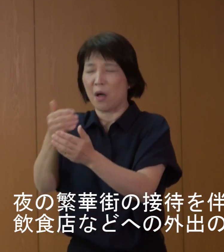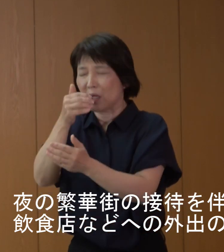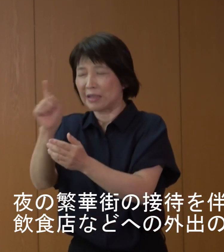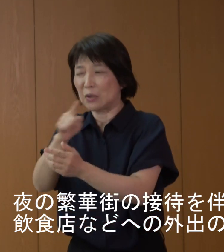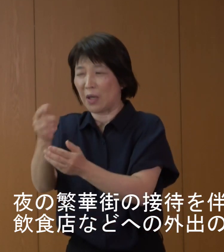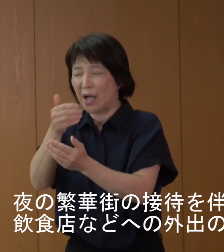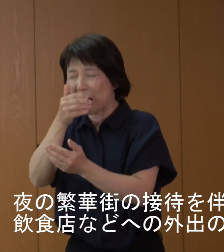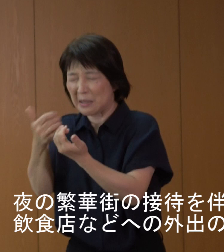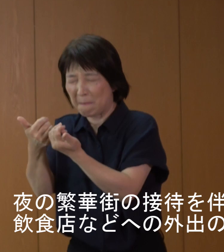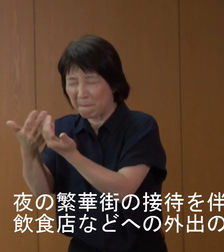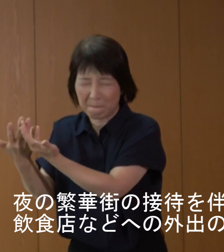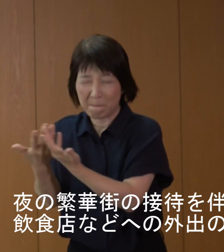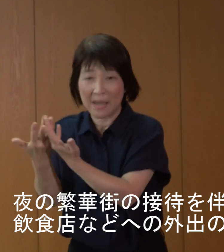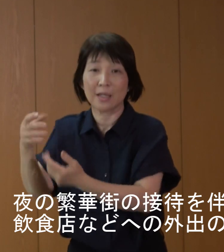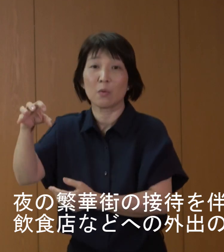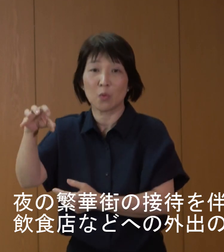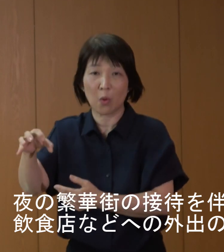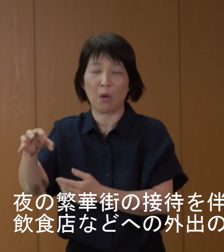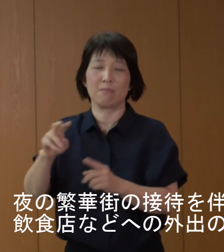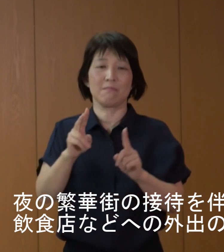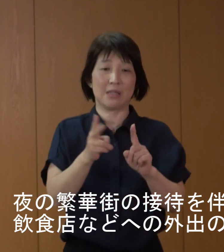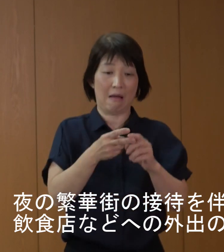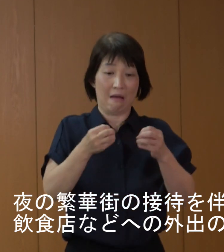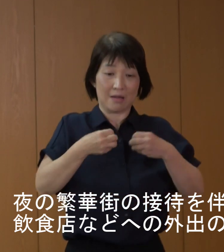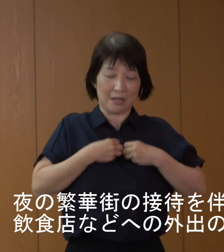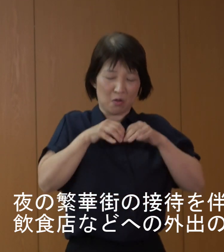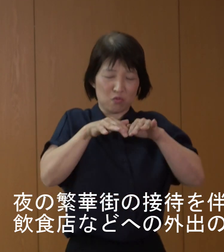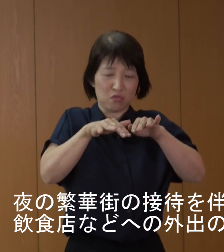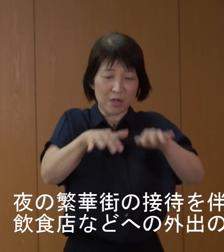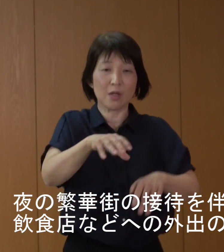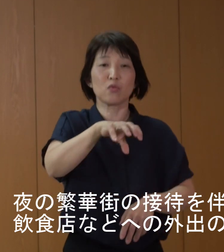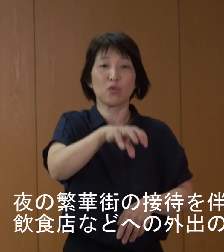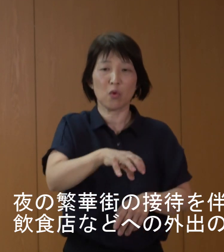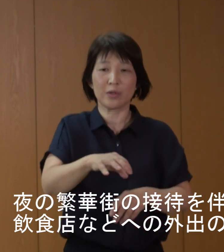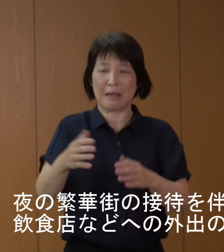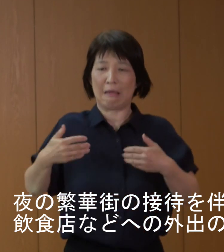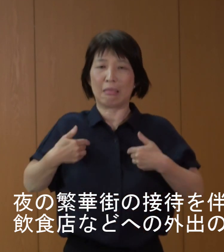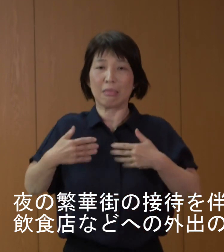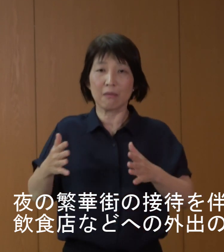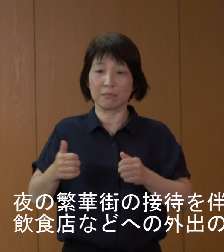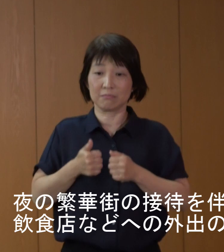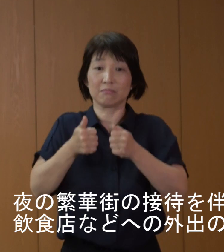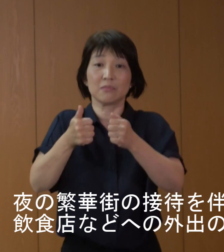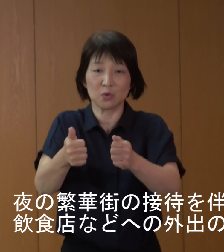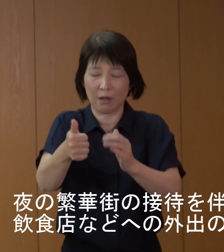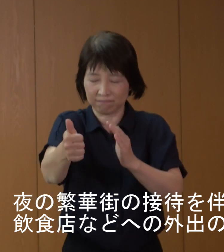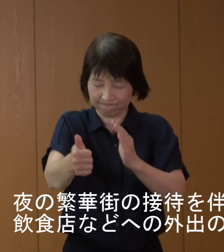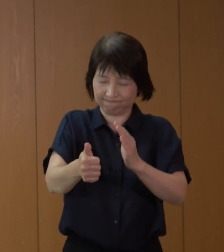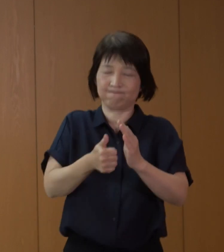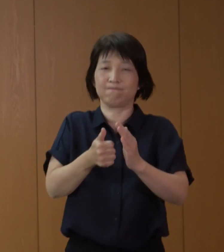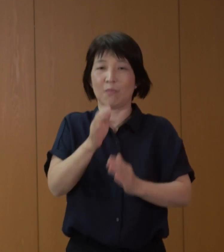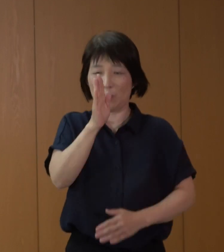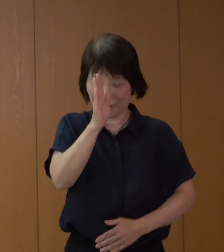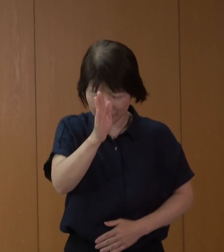地や感染が再拡大している地域との不要不急の往来自粛に努めて